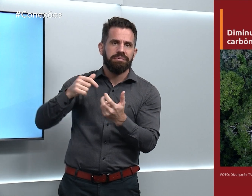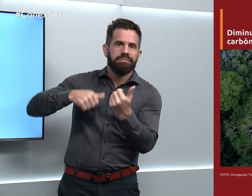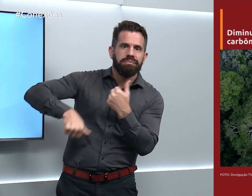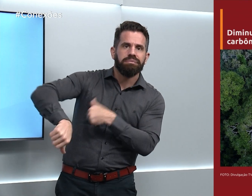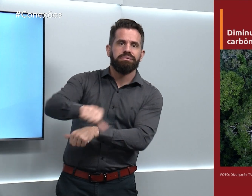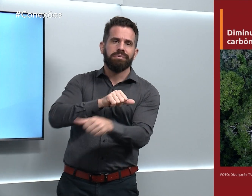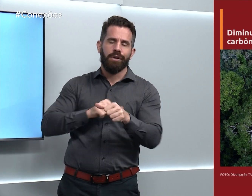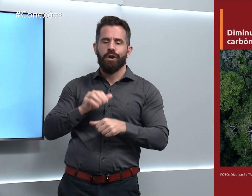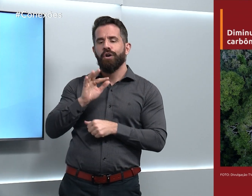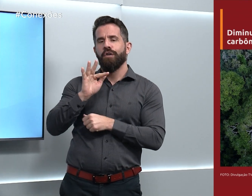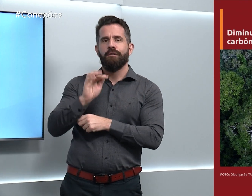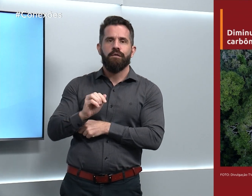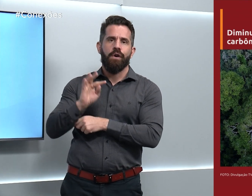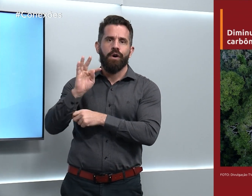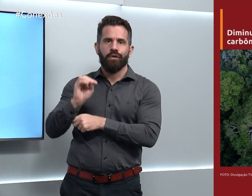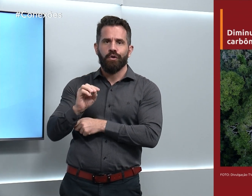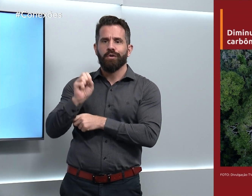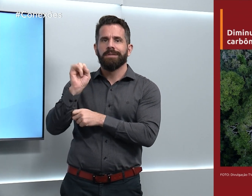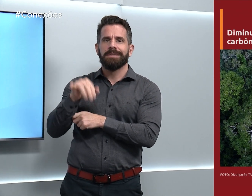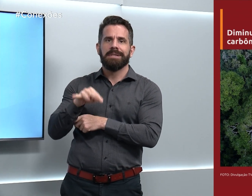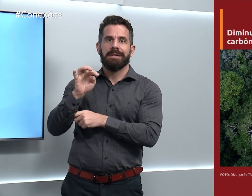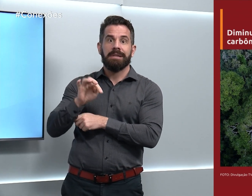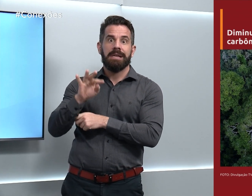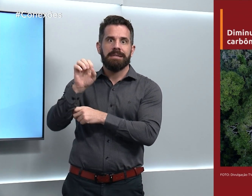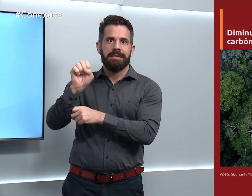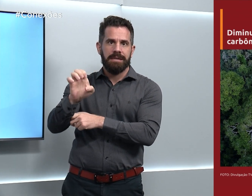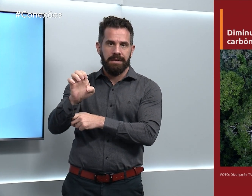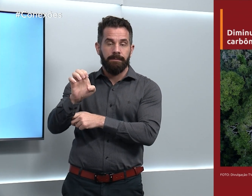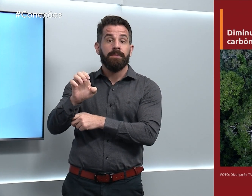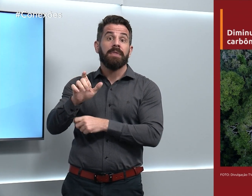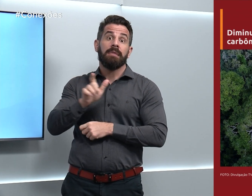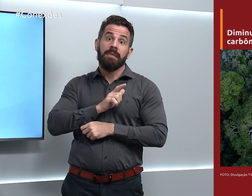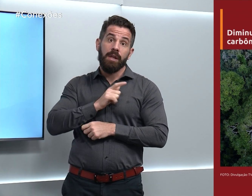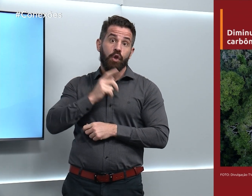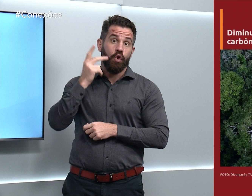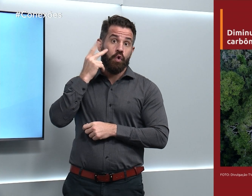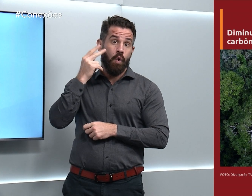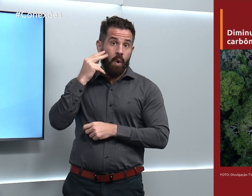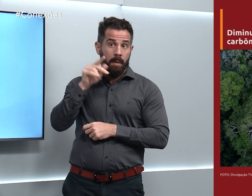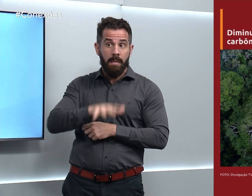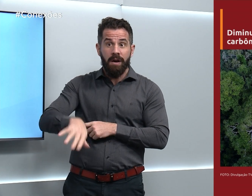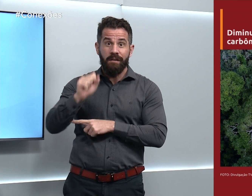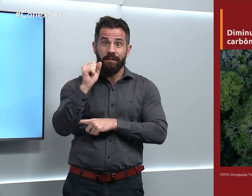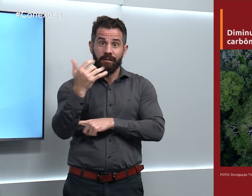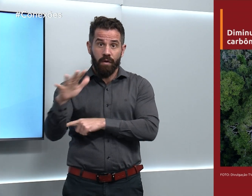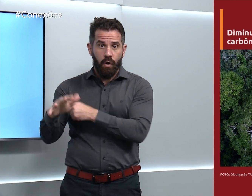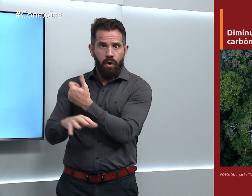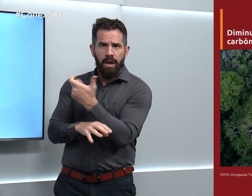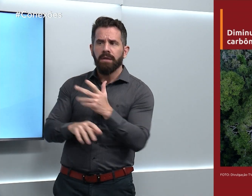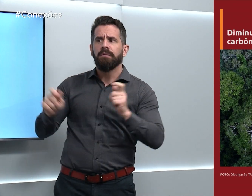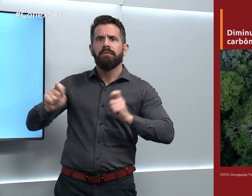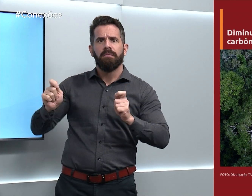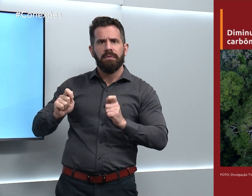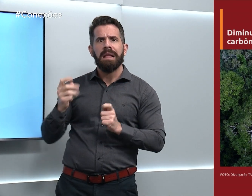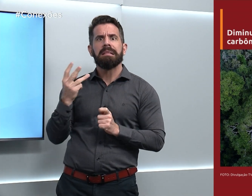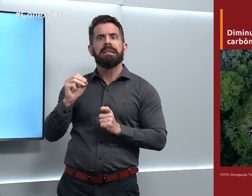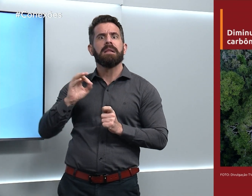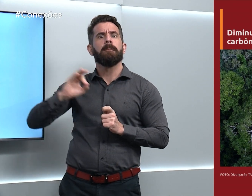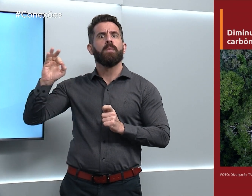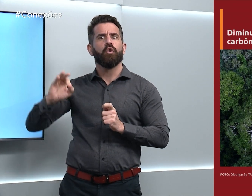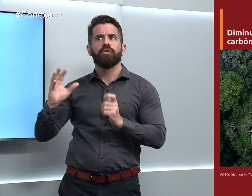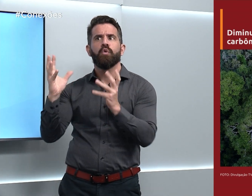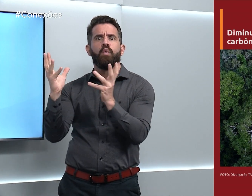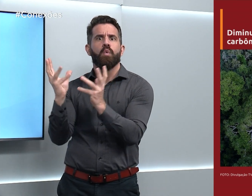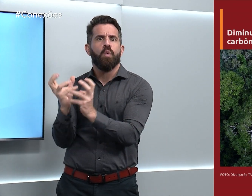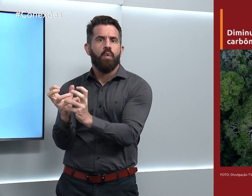da fotossíntese. Normalmente, as florestas absorvem cerca de 30% dessas emissões. E se